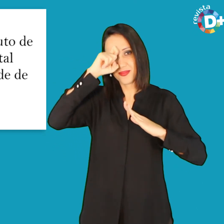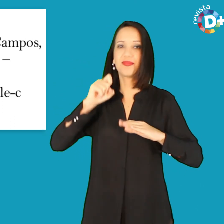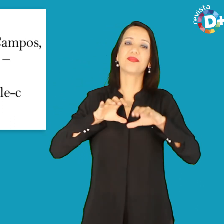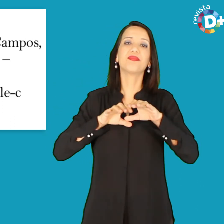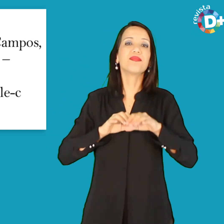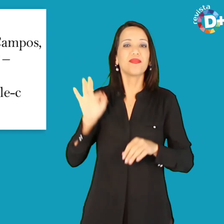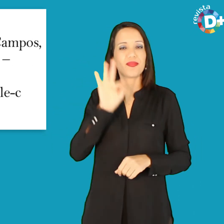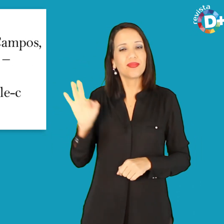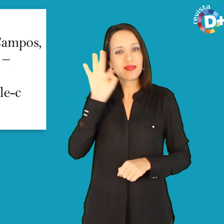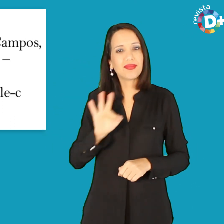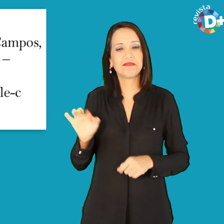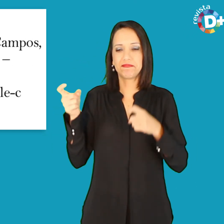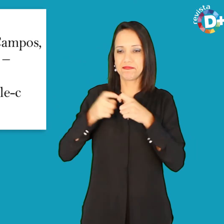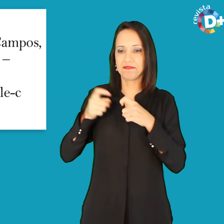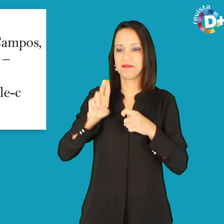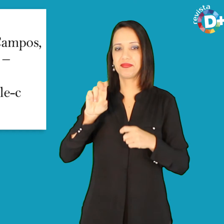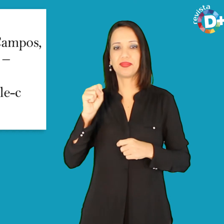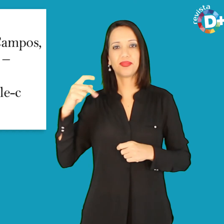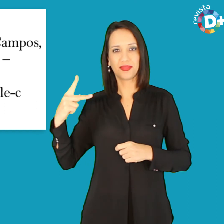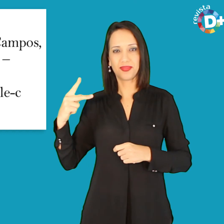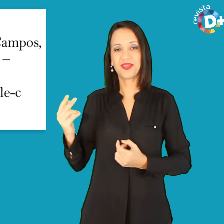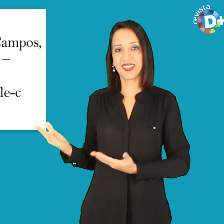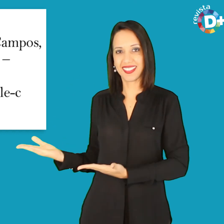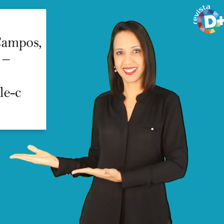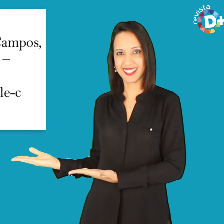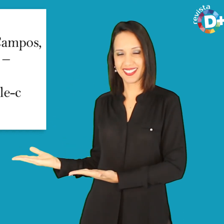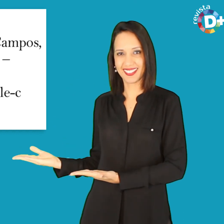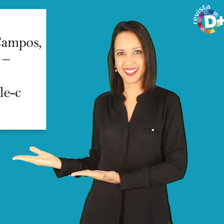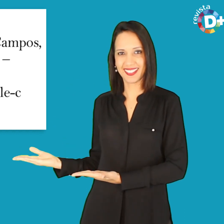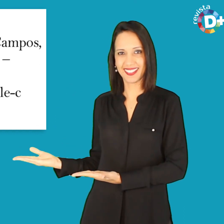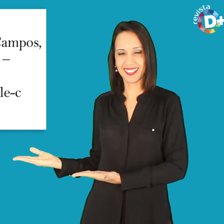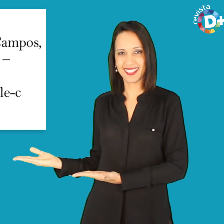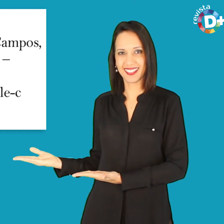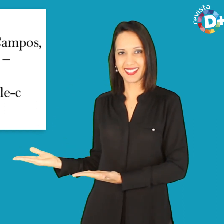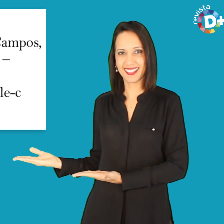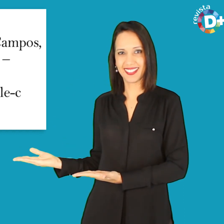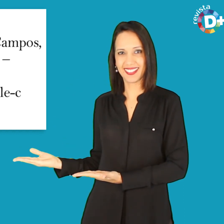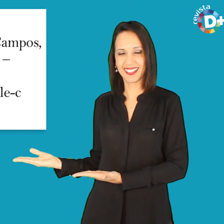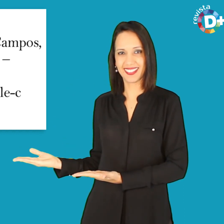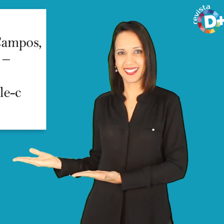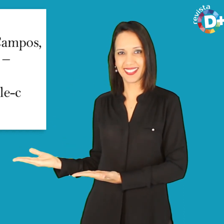Rua Dr. Ovidio Pires de Campos, 785, São Paulo, SP.